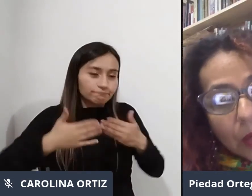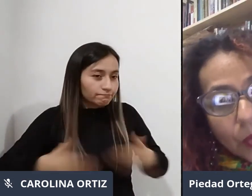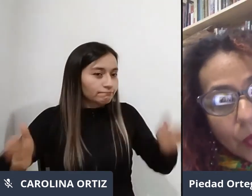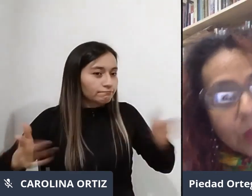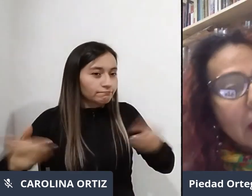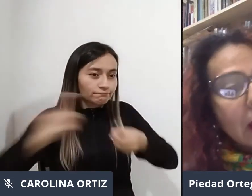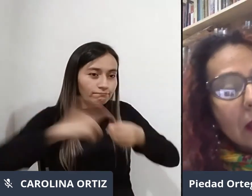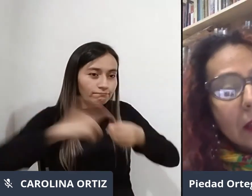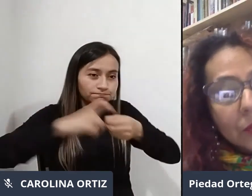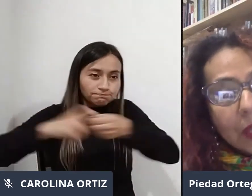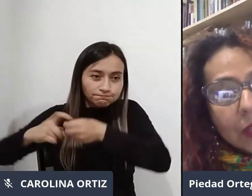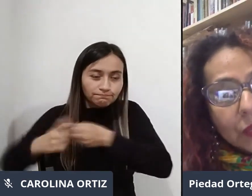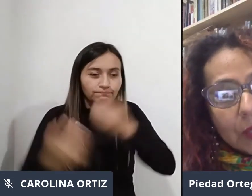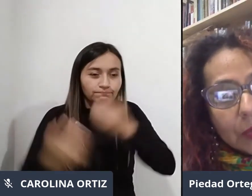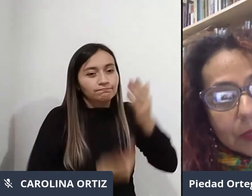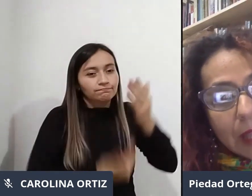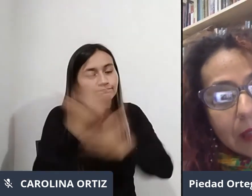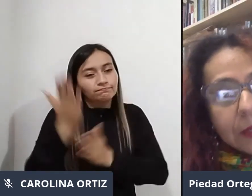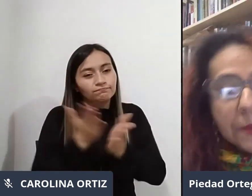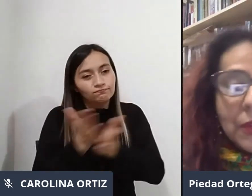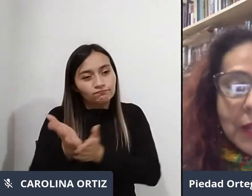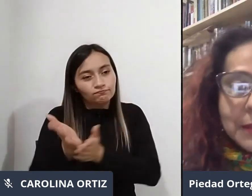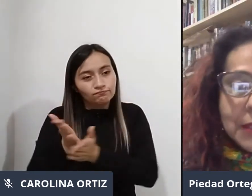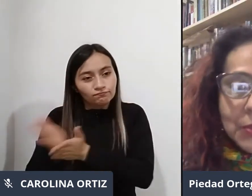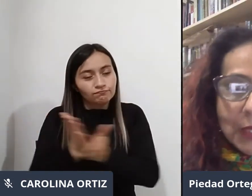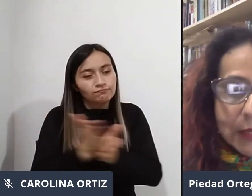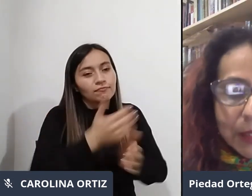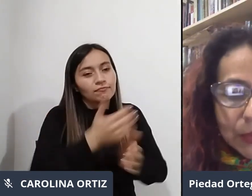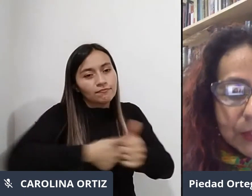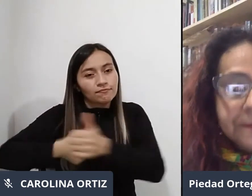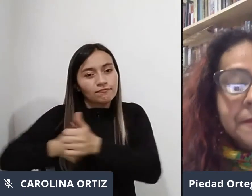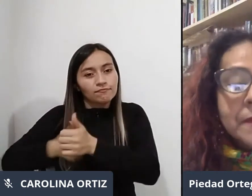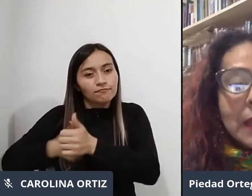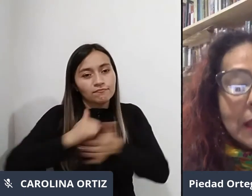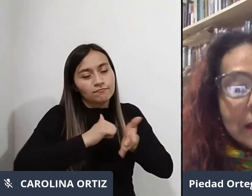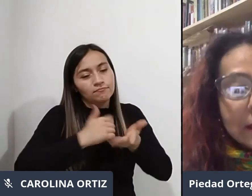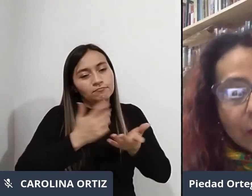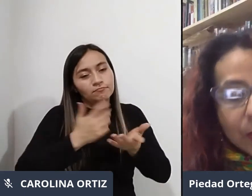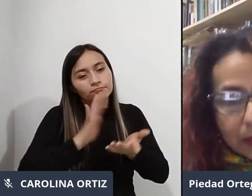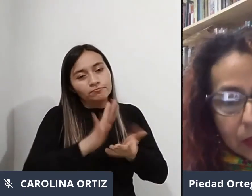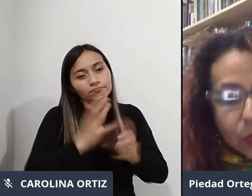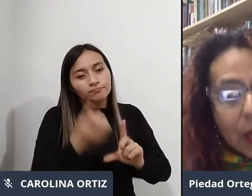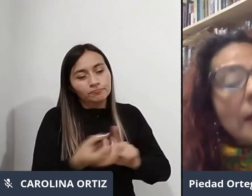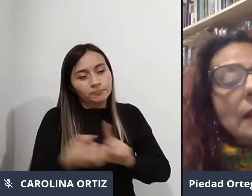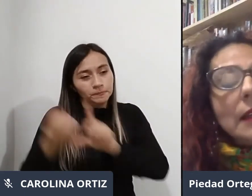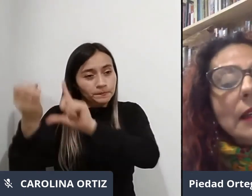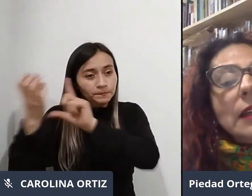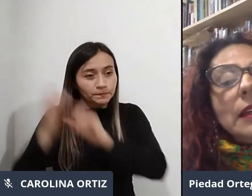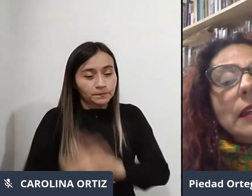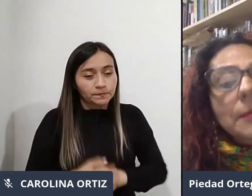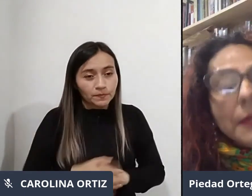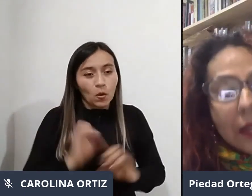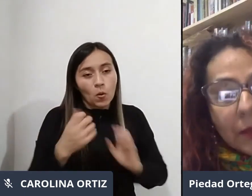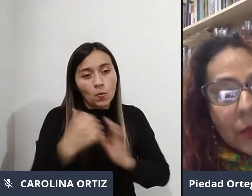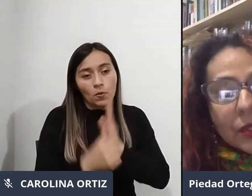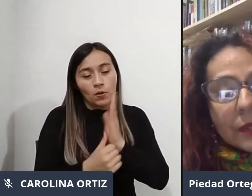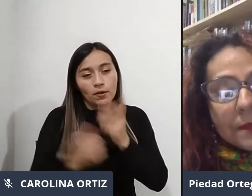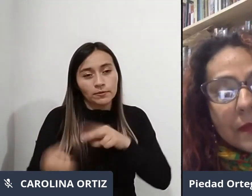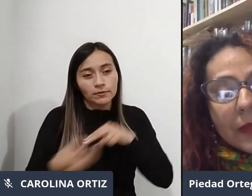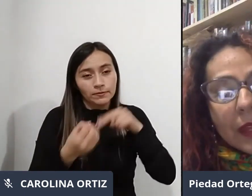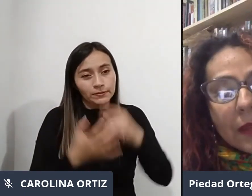nueva cohorte en cada una de sus facultades y programas educativos. Y desde nuestro lugar,